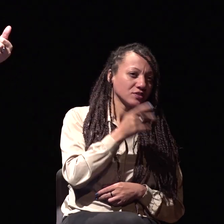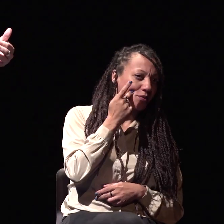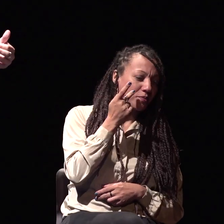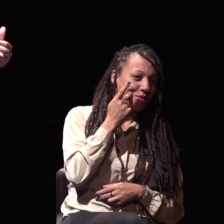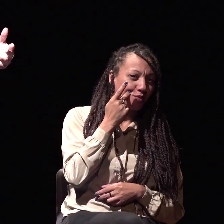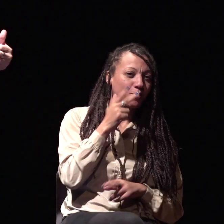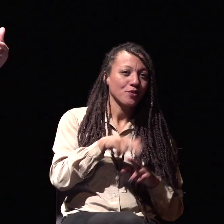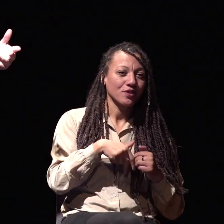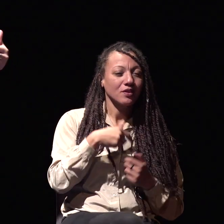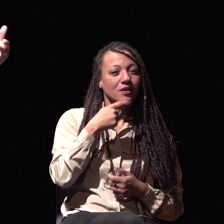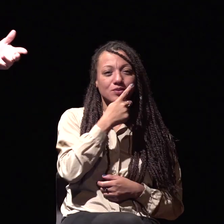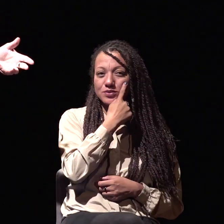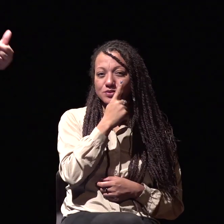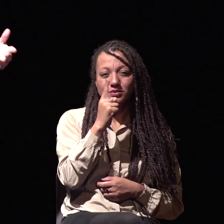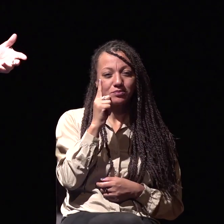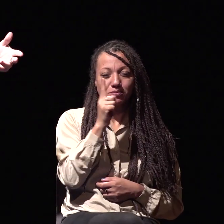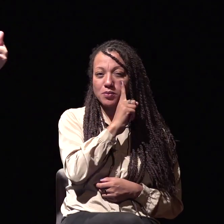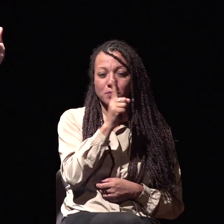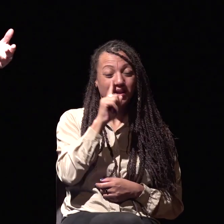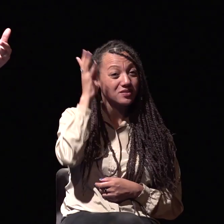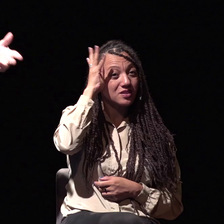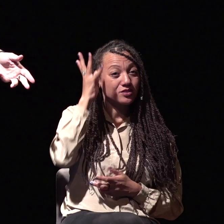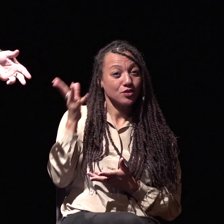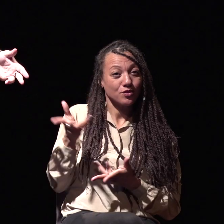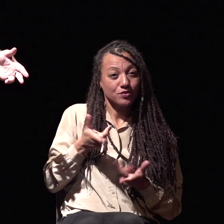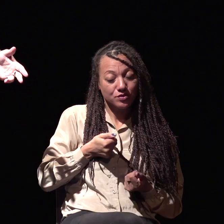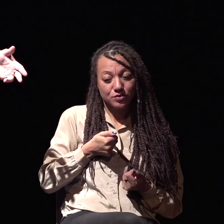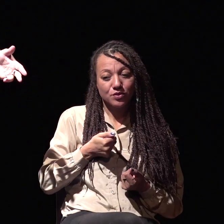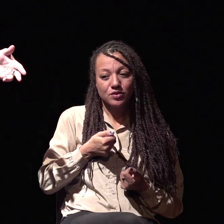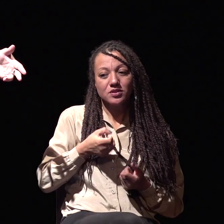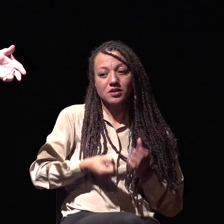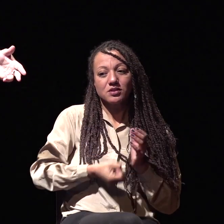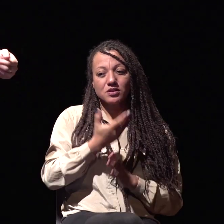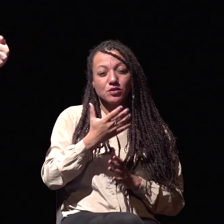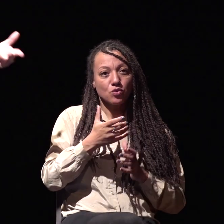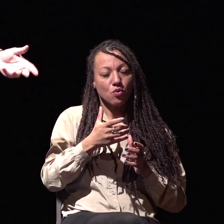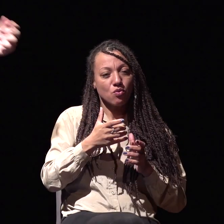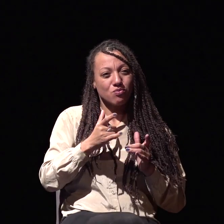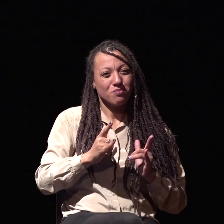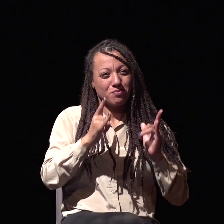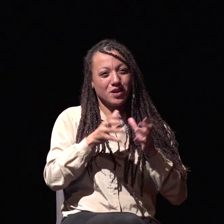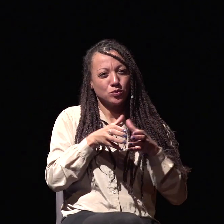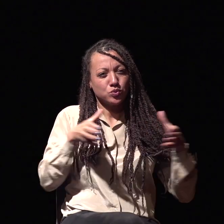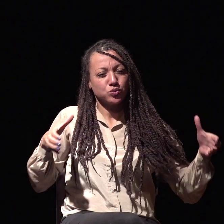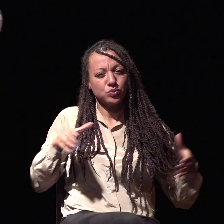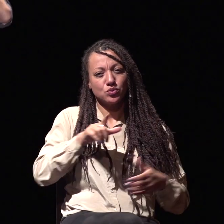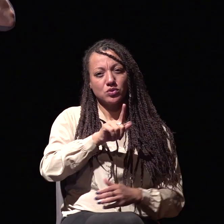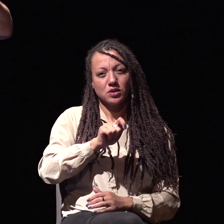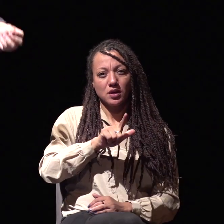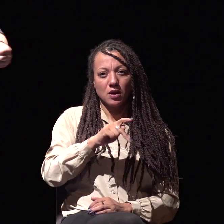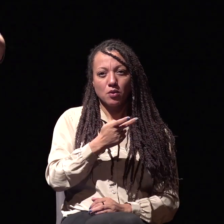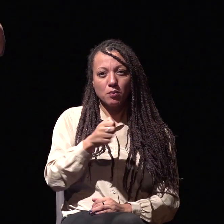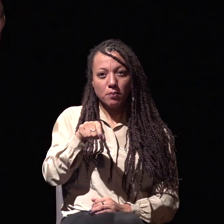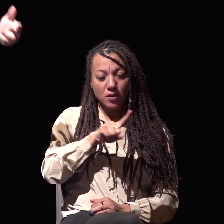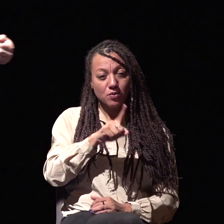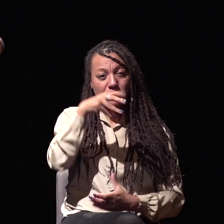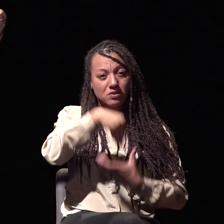justamente nesse galpão, né, nesses galpões das chamadas oficinas de criatividade, que tem atividades de gravura,